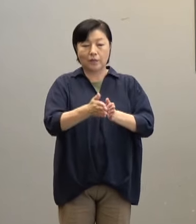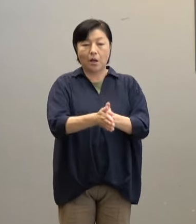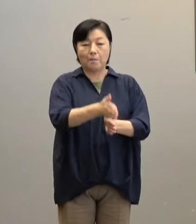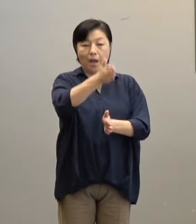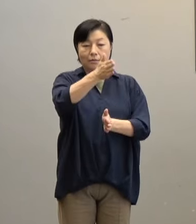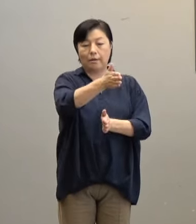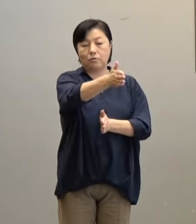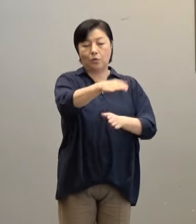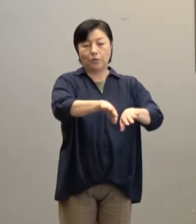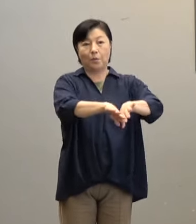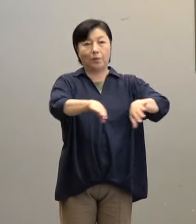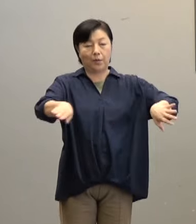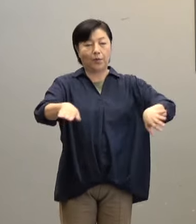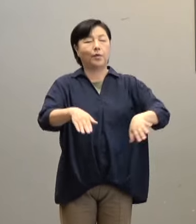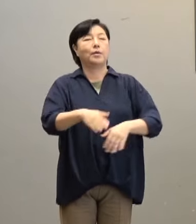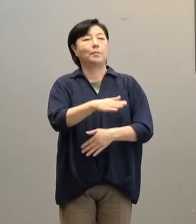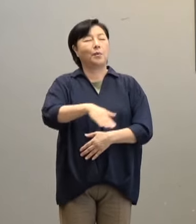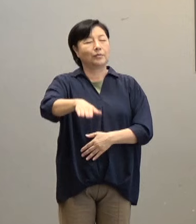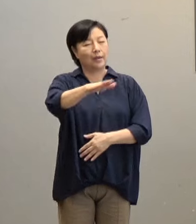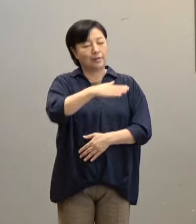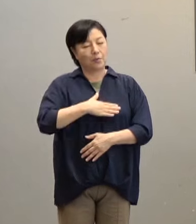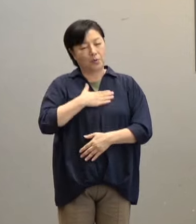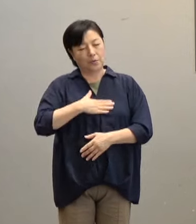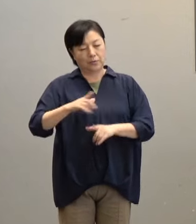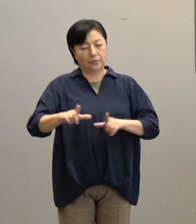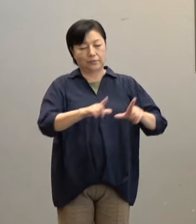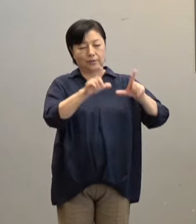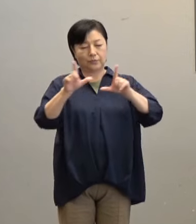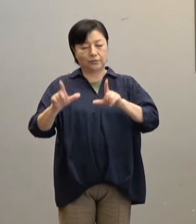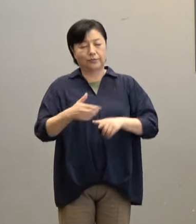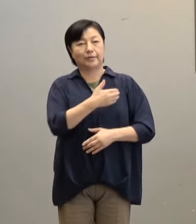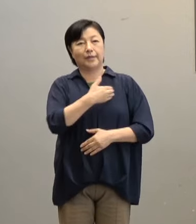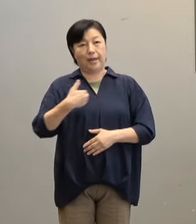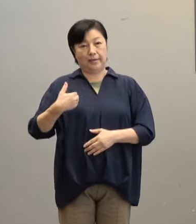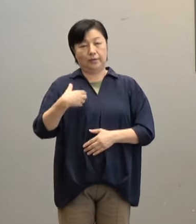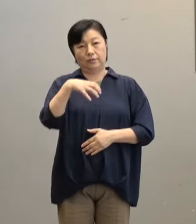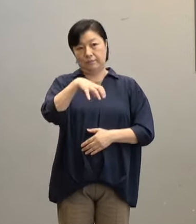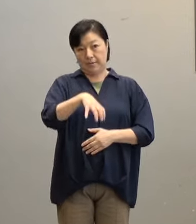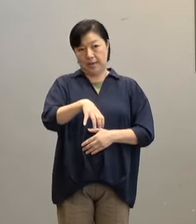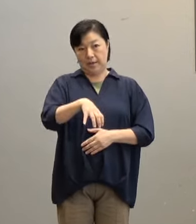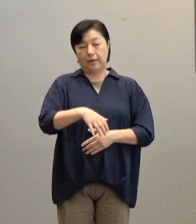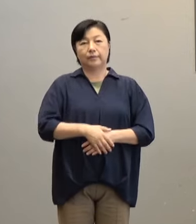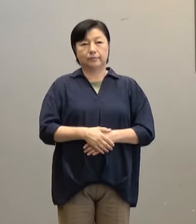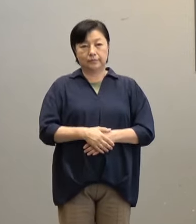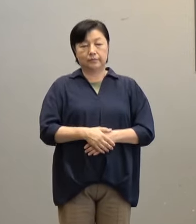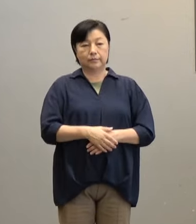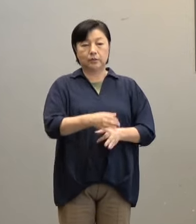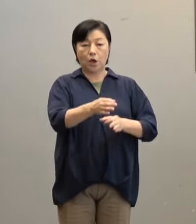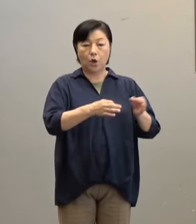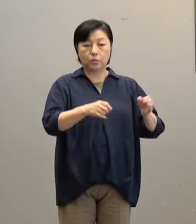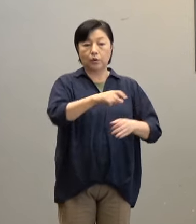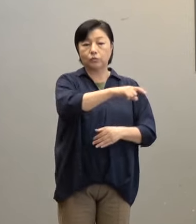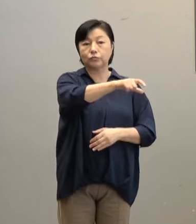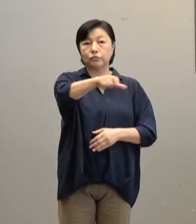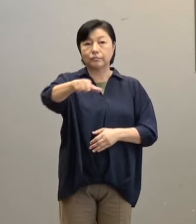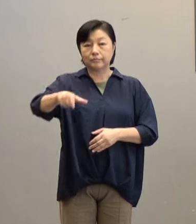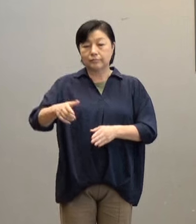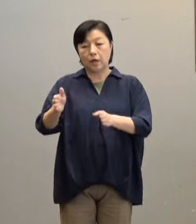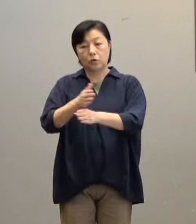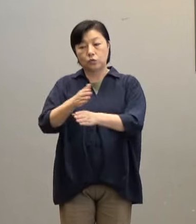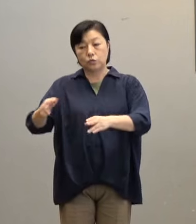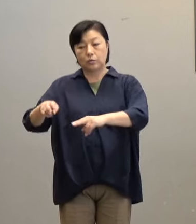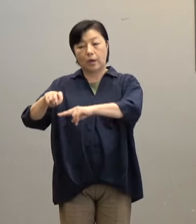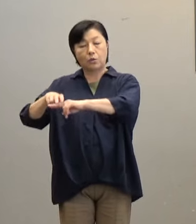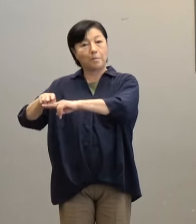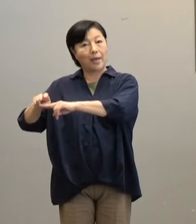分けをし、どなたでも心地よくお過ごしをいただける空間となっています。また店舗周辺にある遠路広場や休憩できるベ